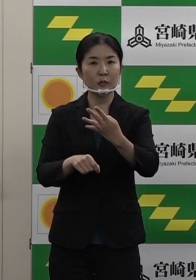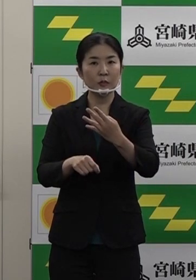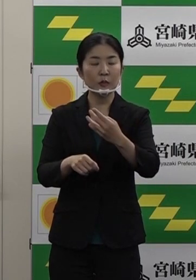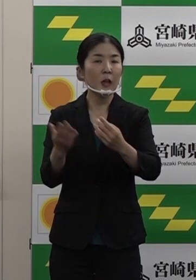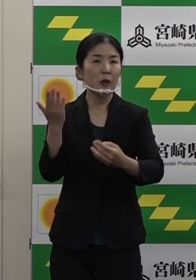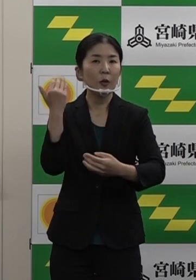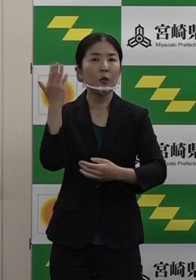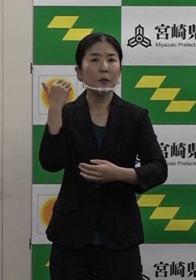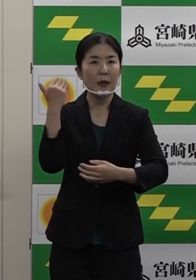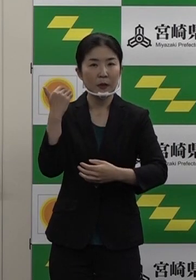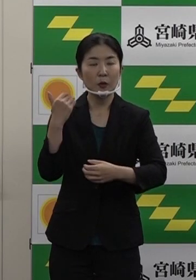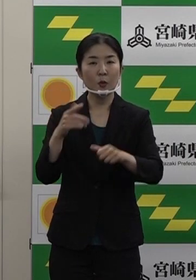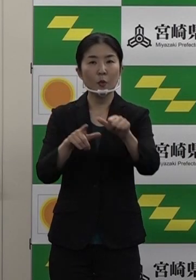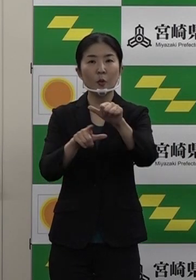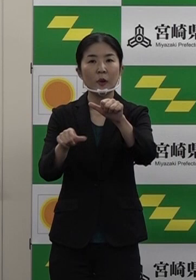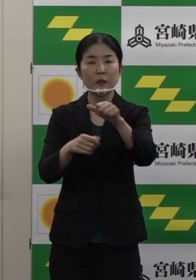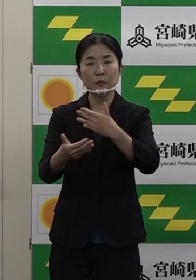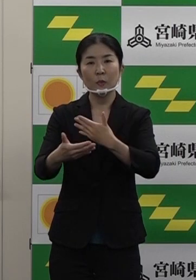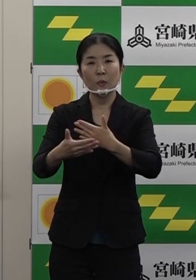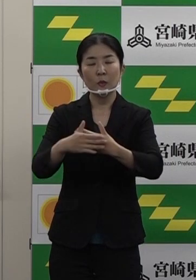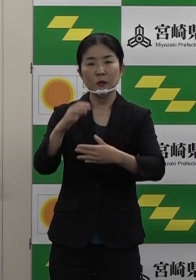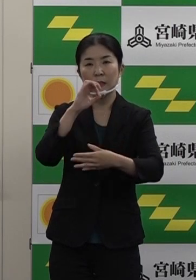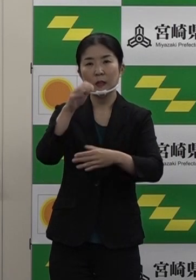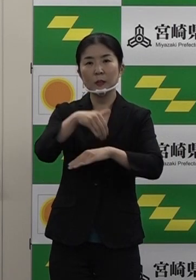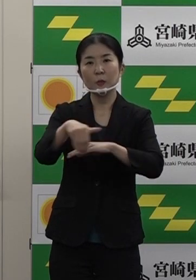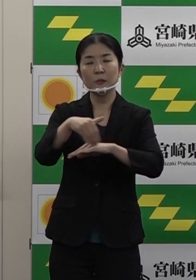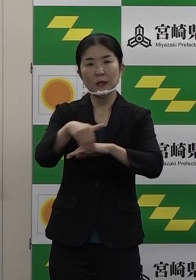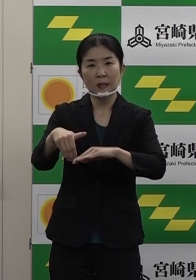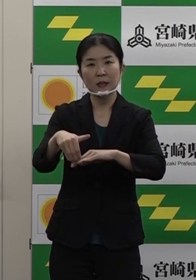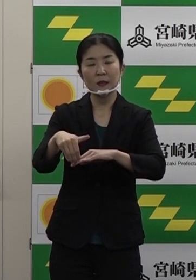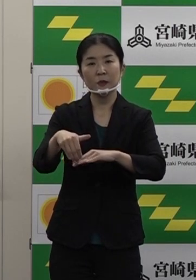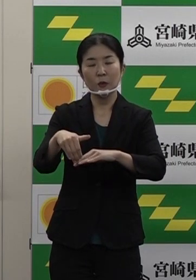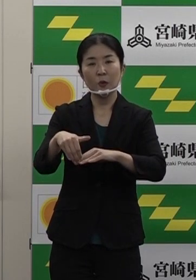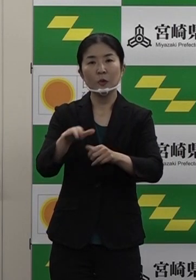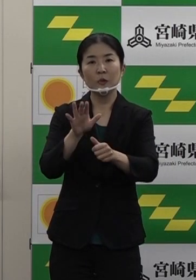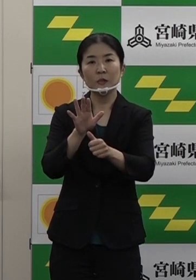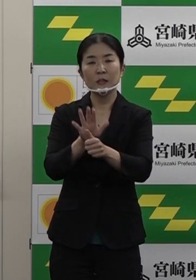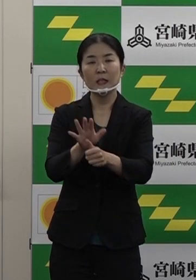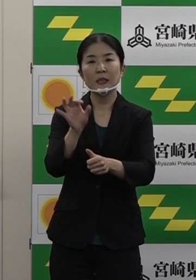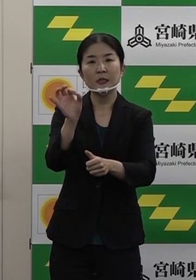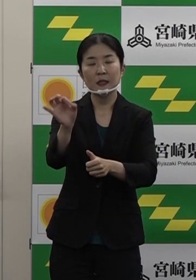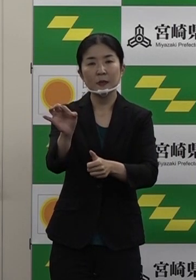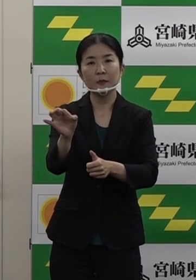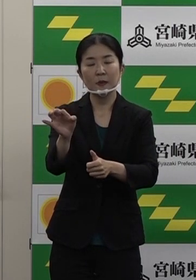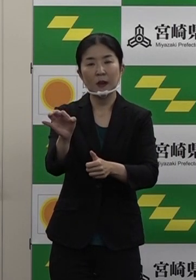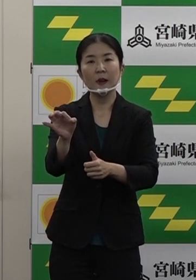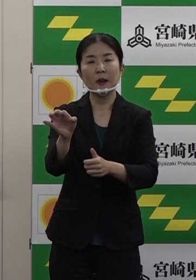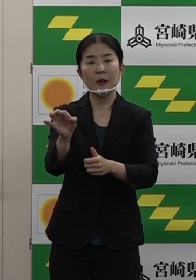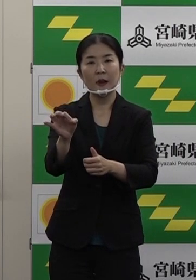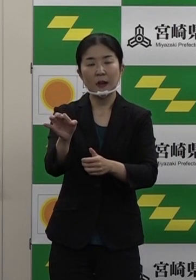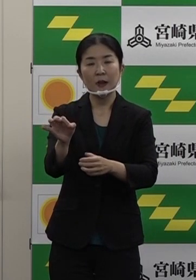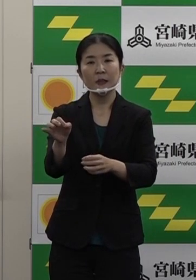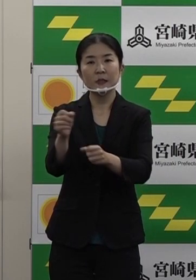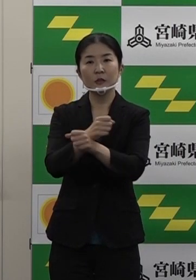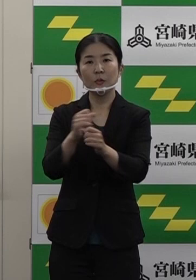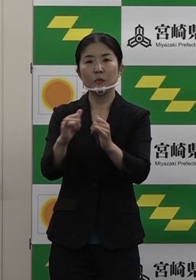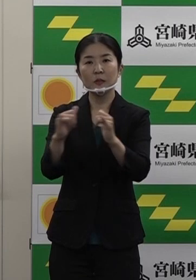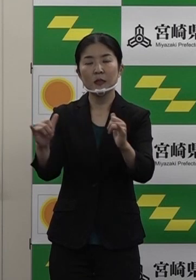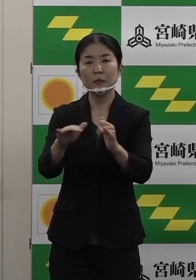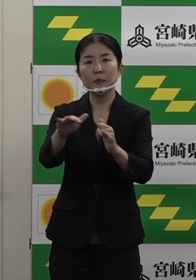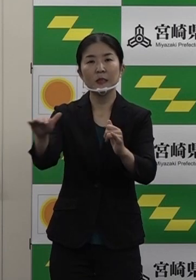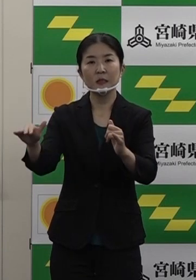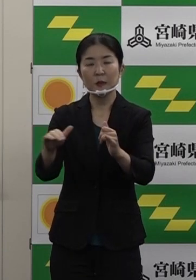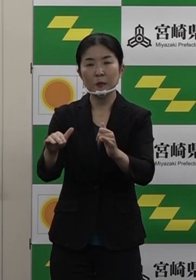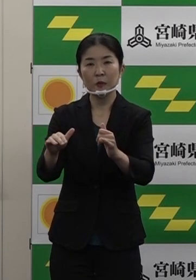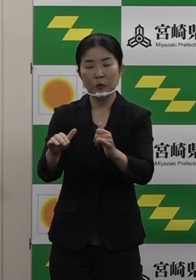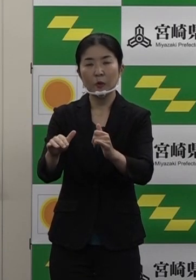先日の5月の補正予算による支援金についてはこの緊急事態宣言で影響を受けた事業者の皆さんの事業